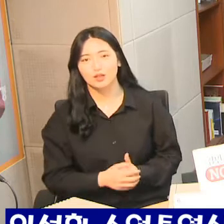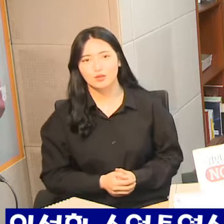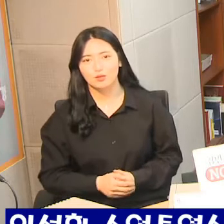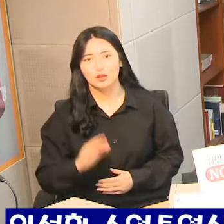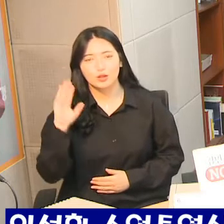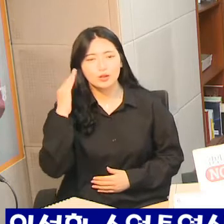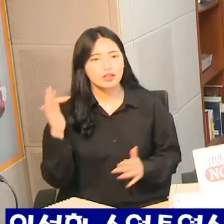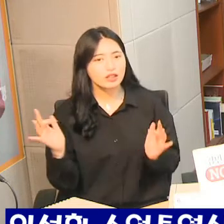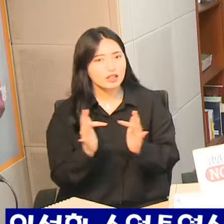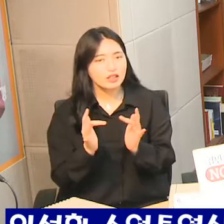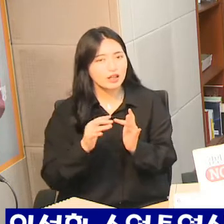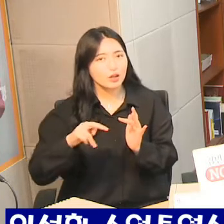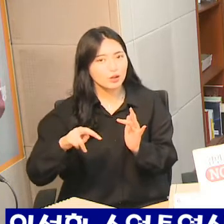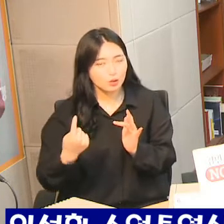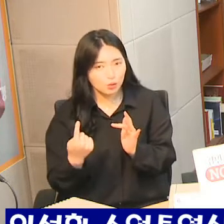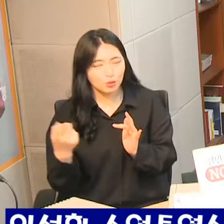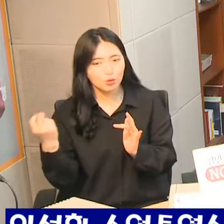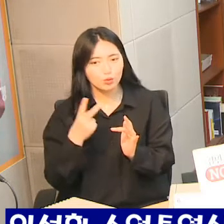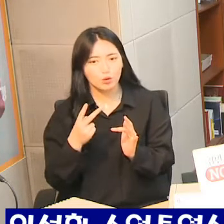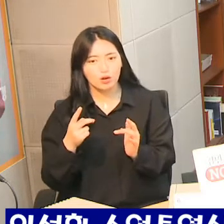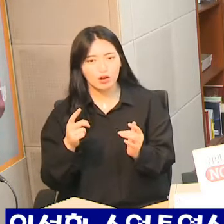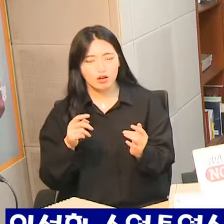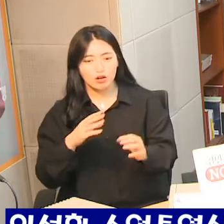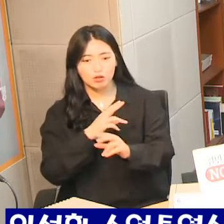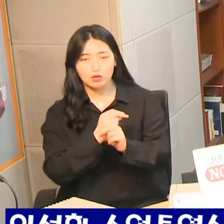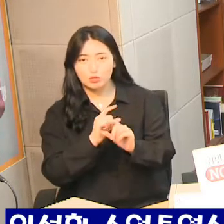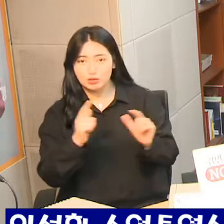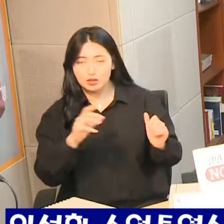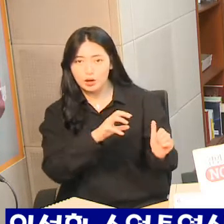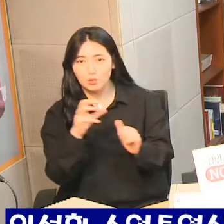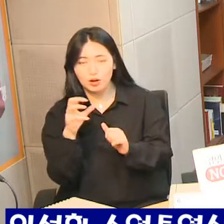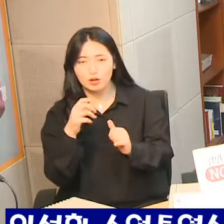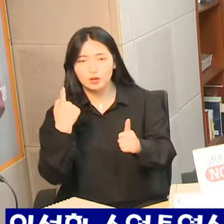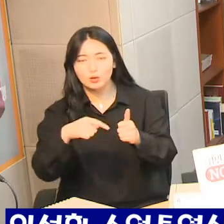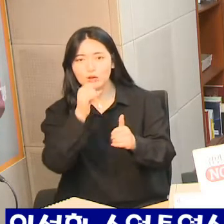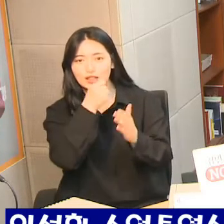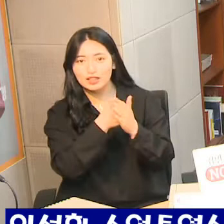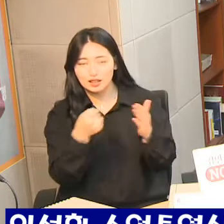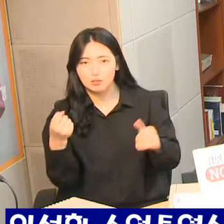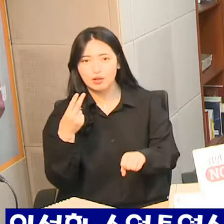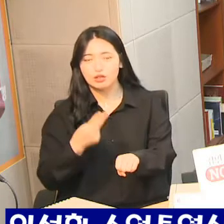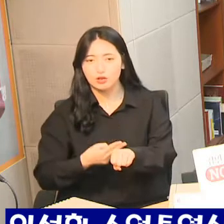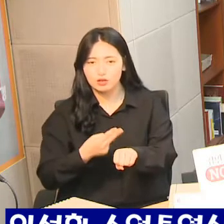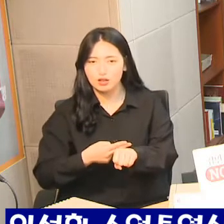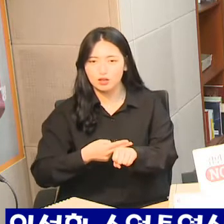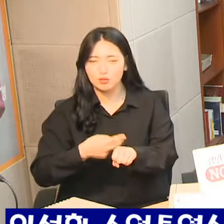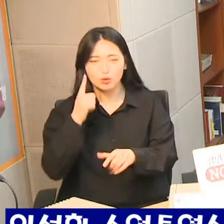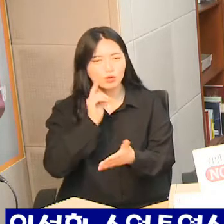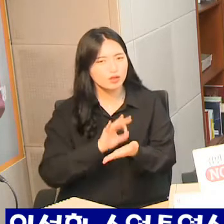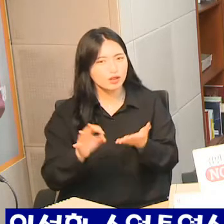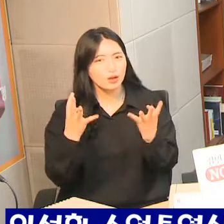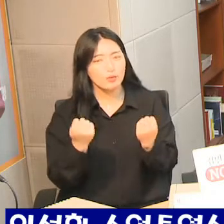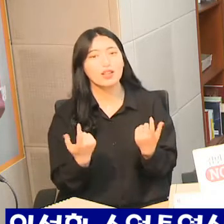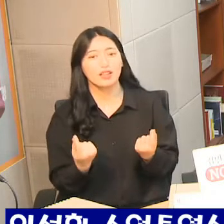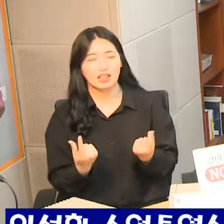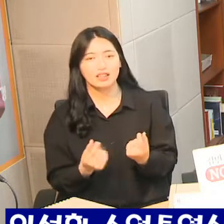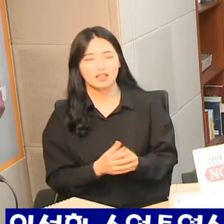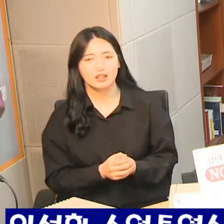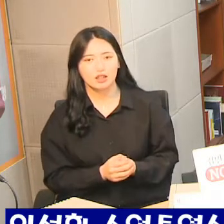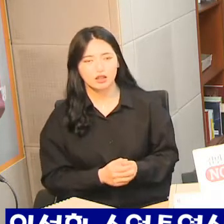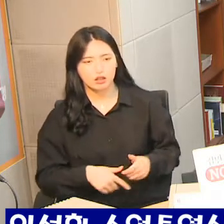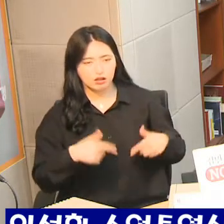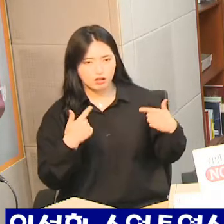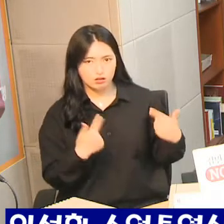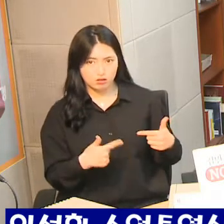요즘에는 온라인으로도 비대면으로 교육하시니까 아마 이런 데에 대해서 선생님이나 교수님들도 신경 많이 쓰시겠네요. 네.